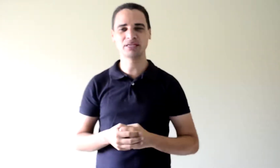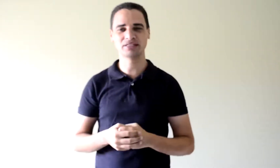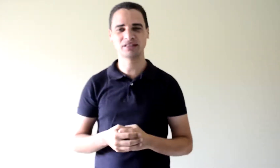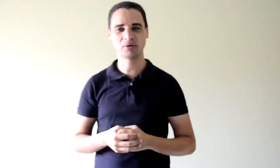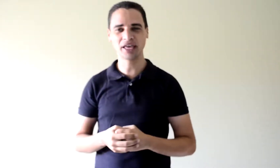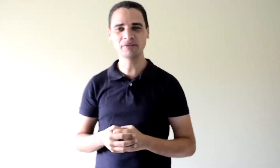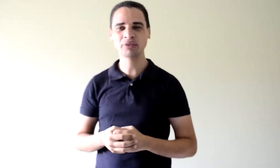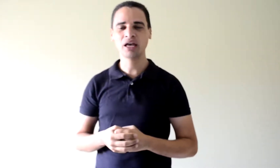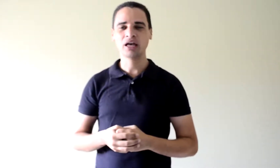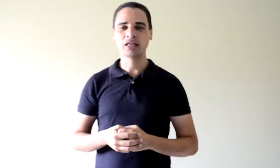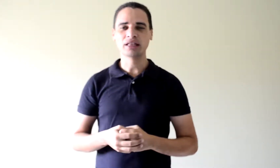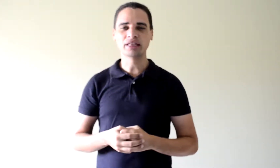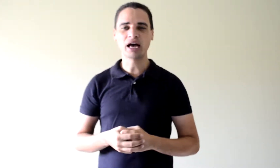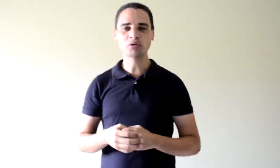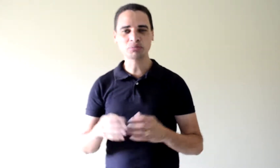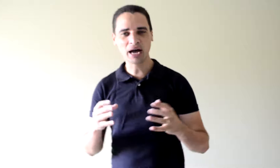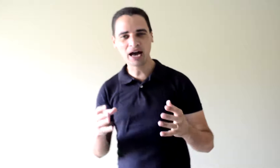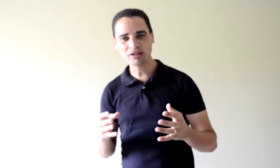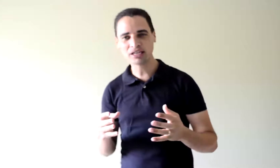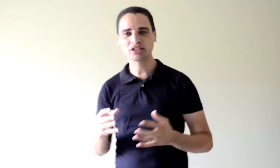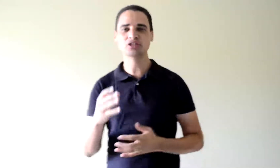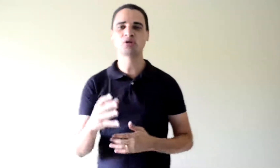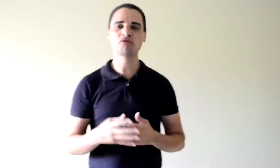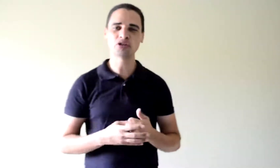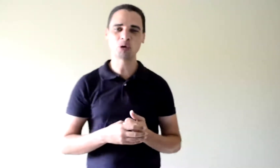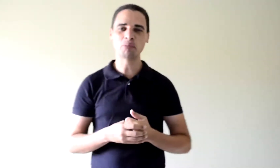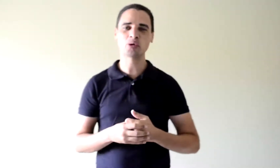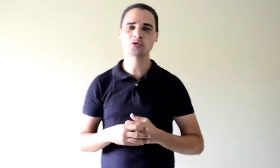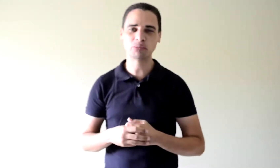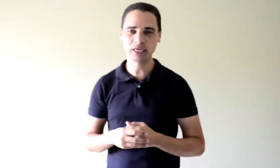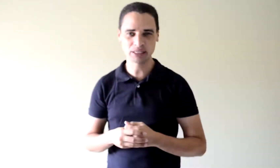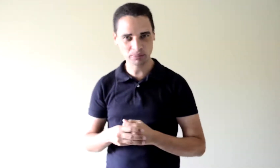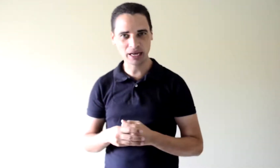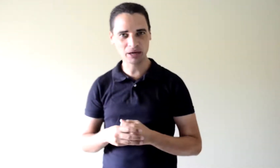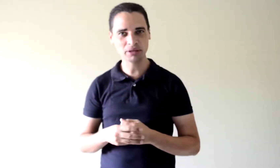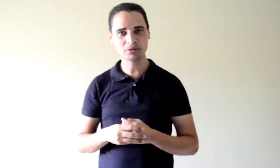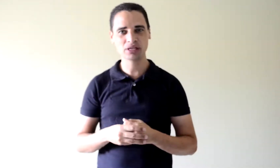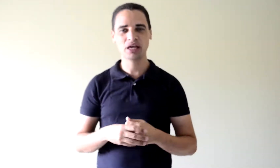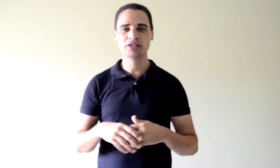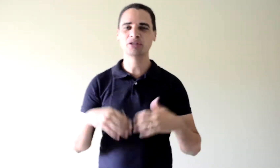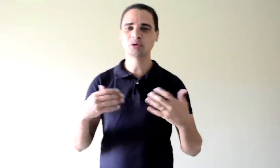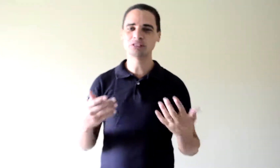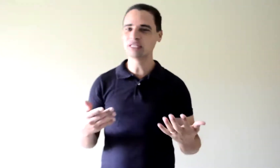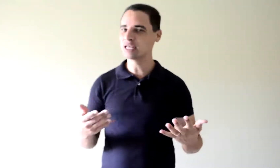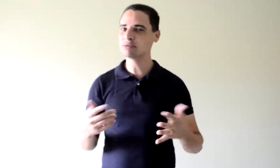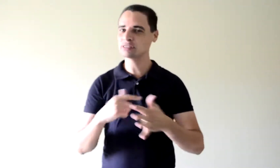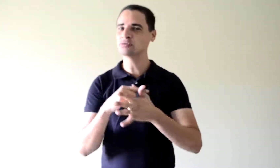tá ok? Na última aula a gente conversou um pouco sobre esses parâmetros, se todos se lembram são